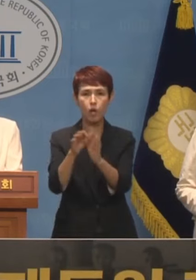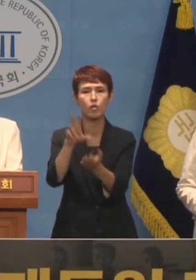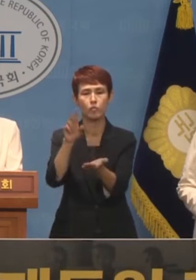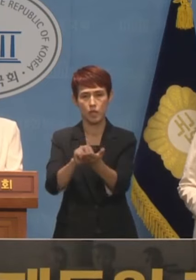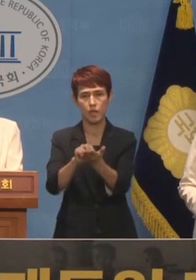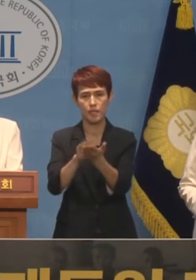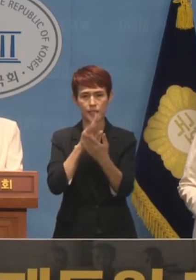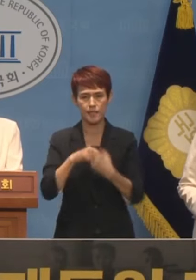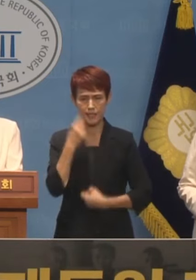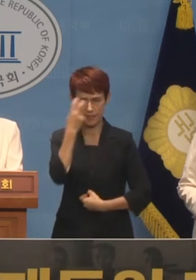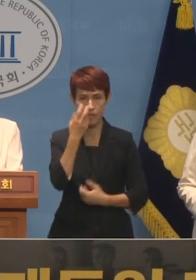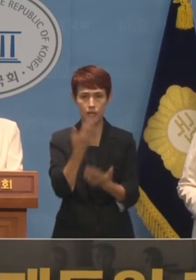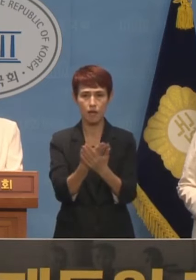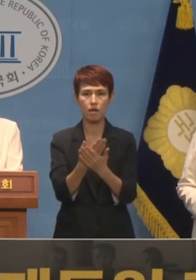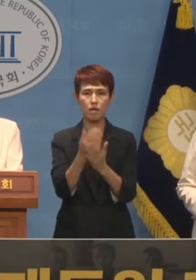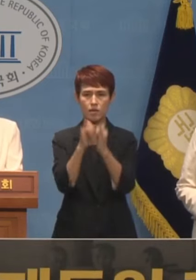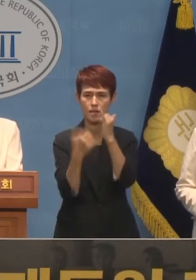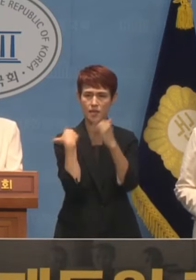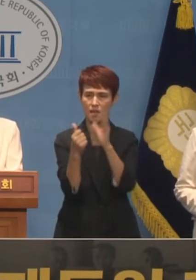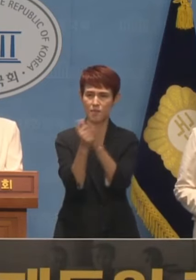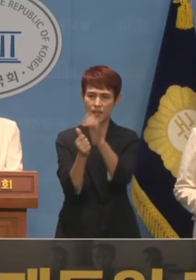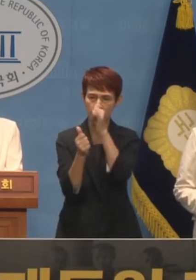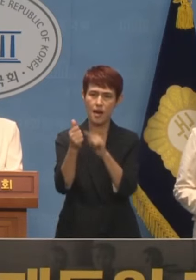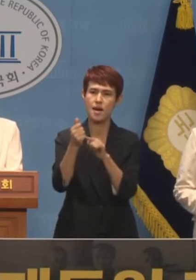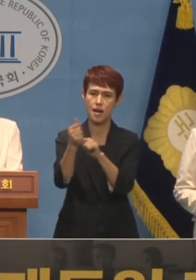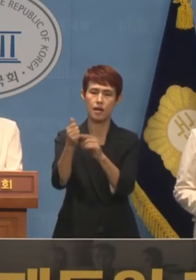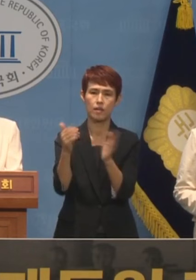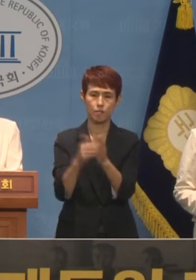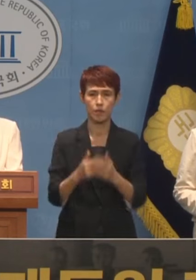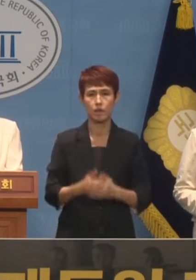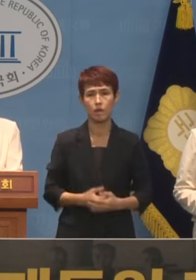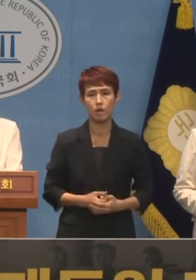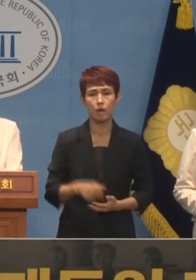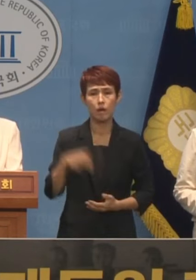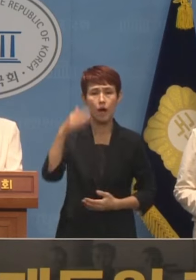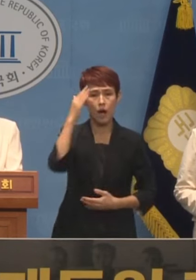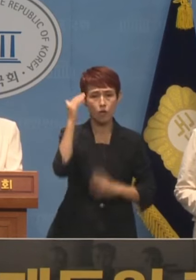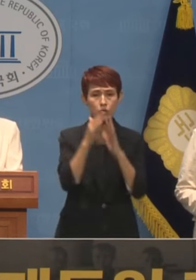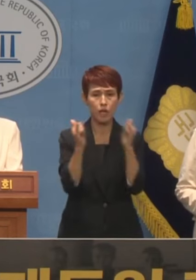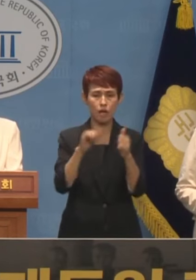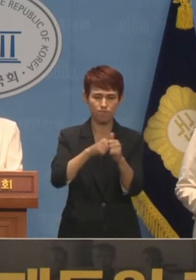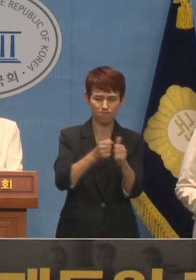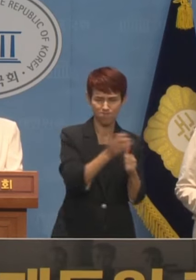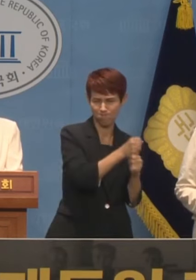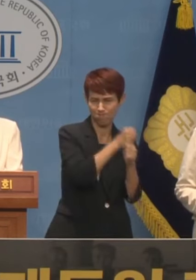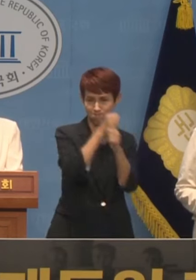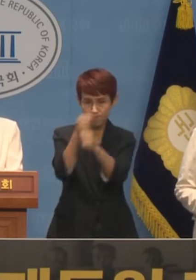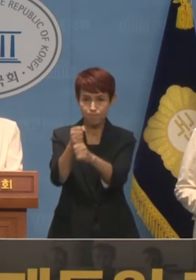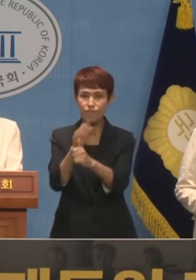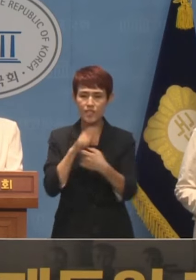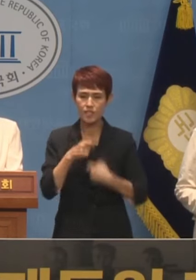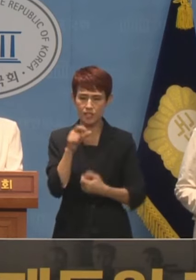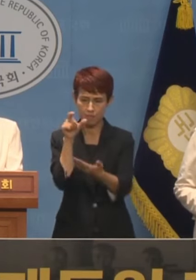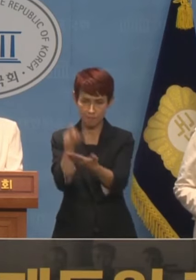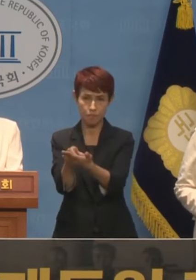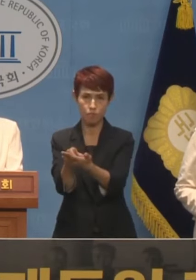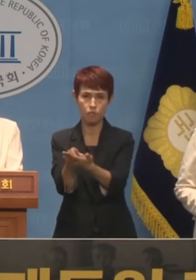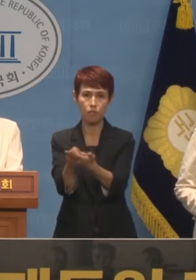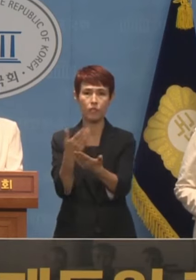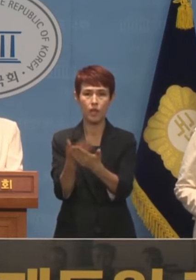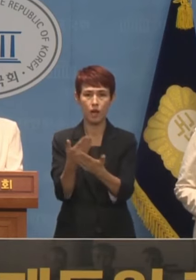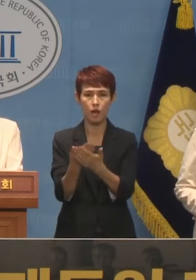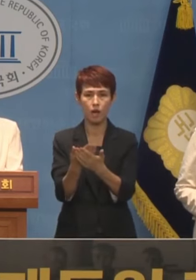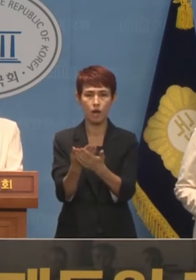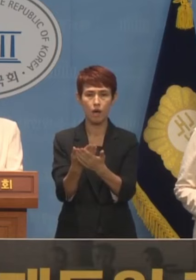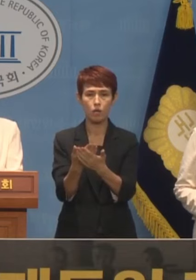역사적 책임을 촉구했습니다 구체적으로 조강원 진실 조선인 강제동원